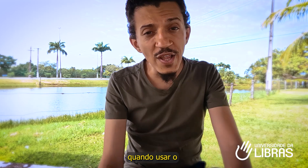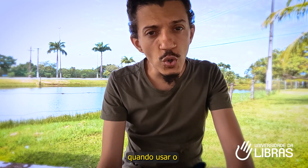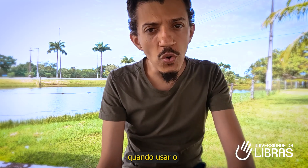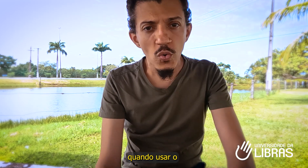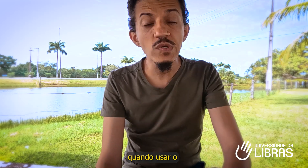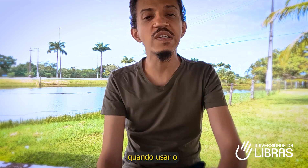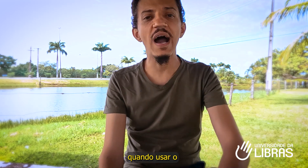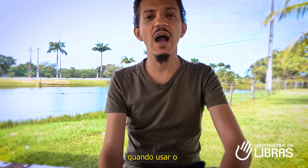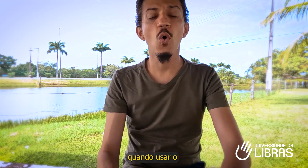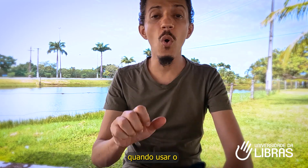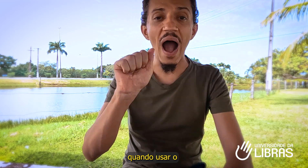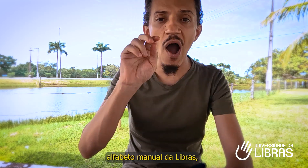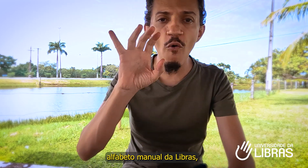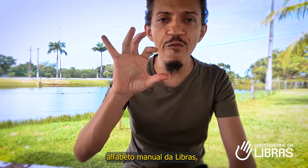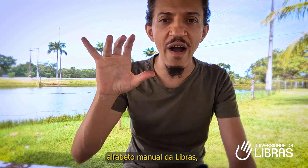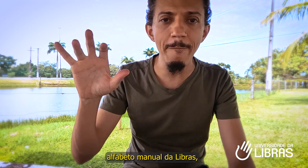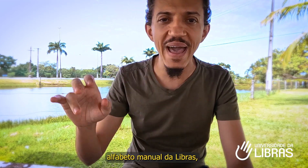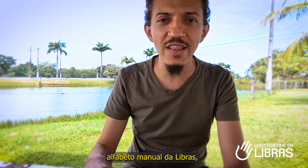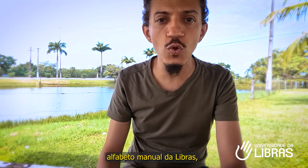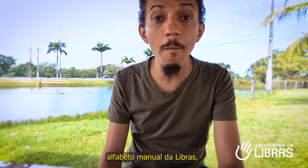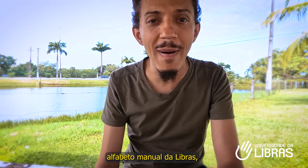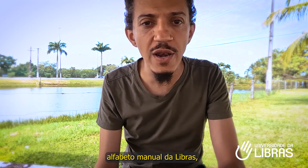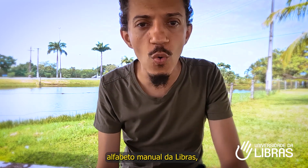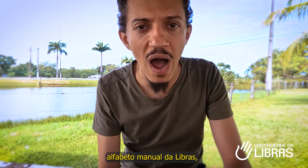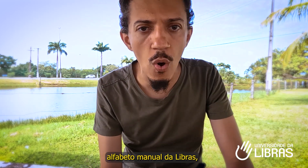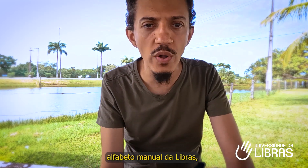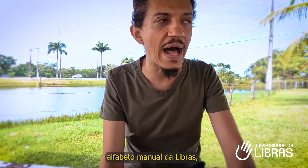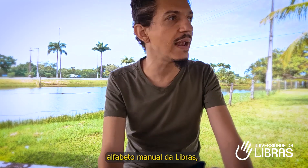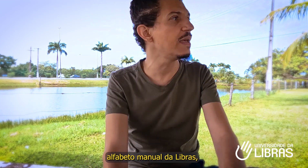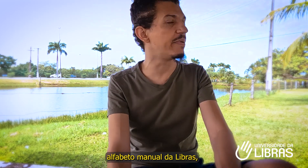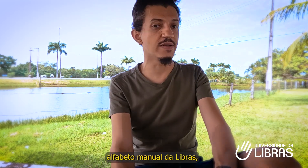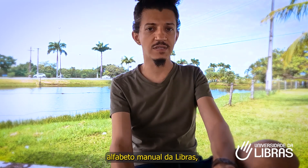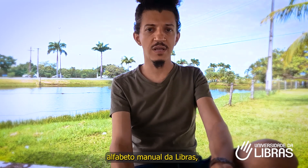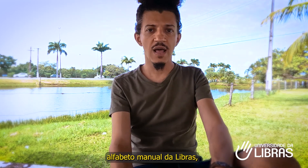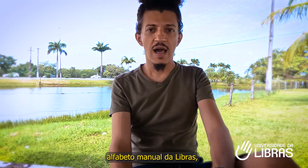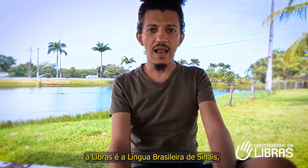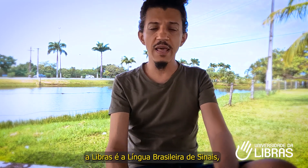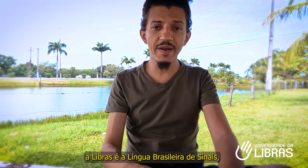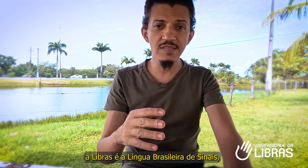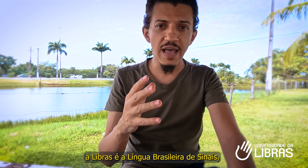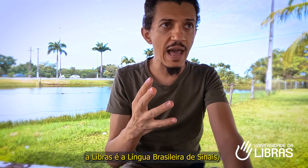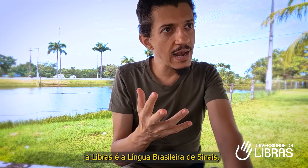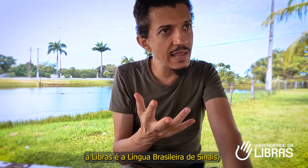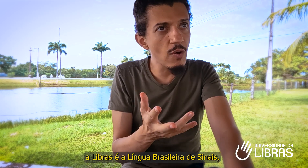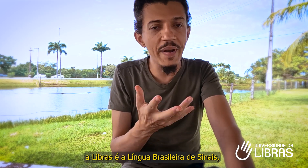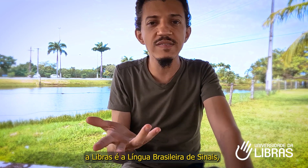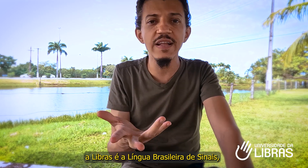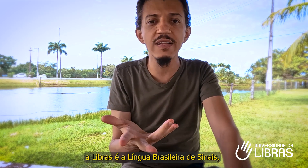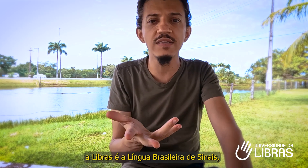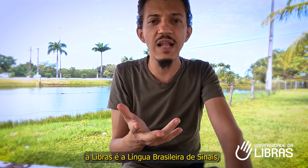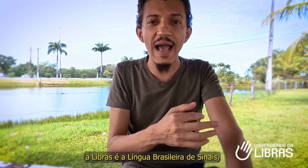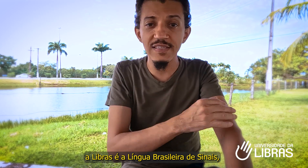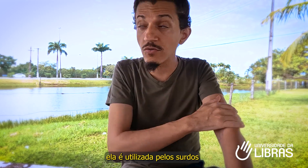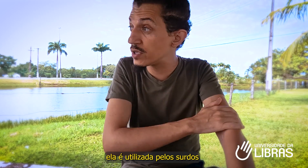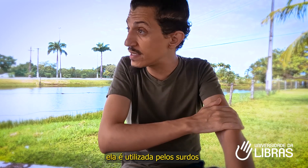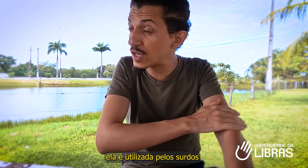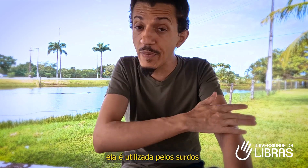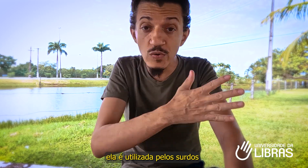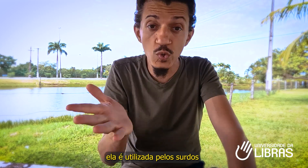Quando usar o alfabeto manual da Libras? A Libras é a língua brasileira de sinais, ela é utilizada pelos surdos